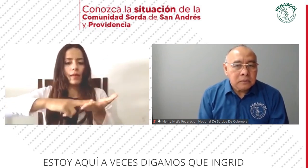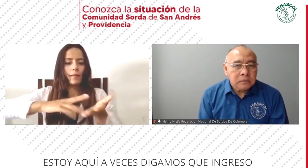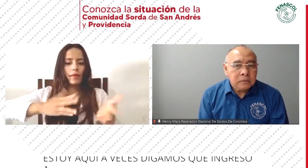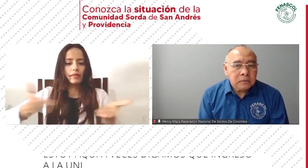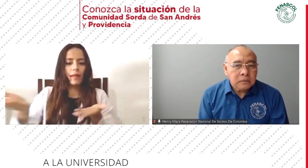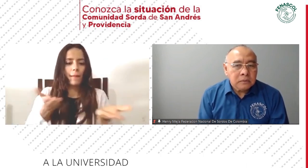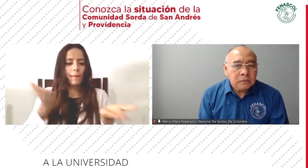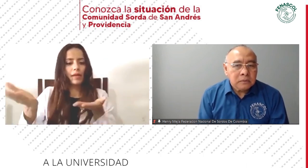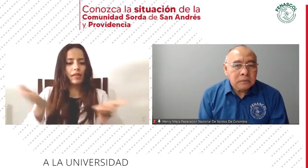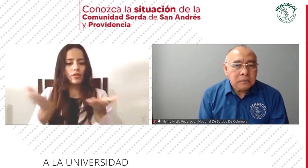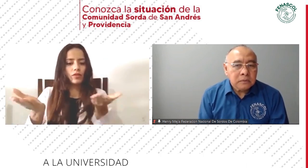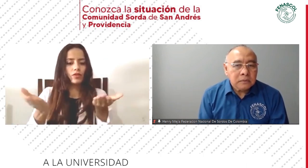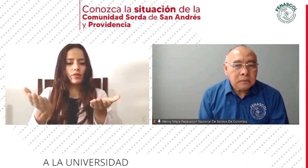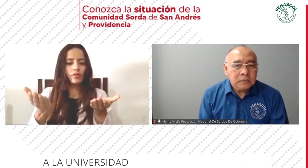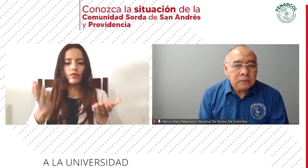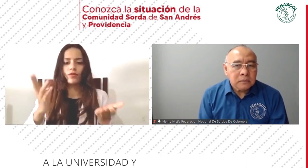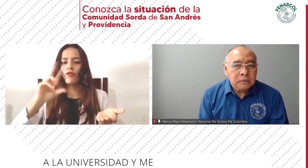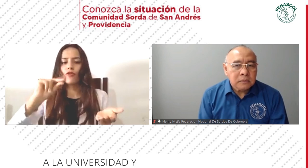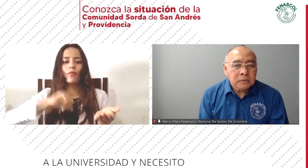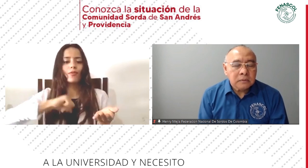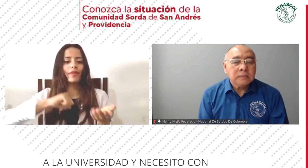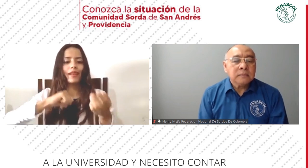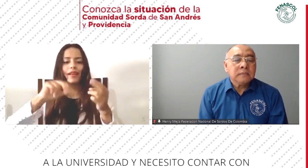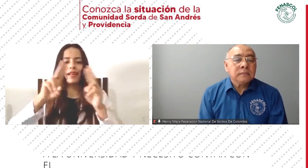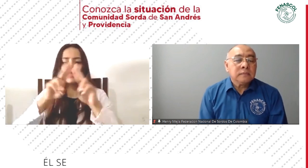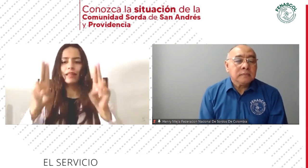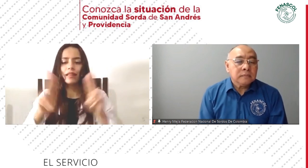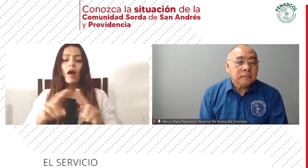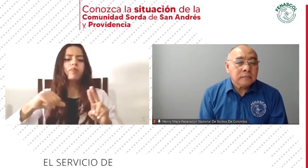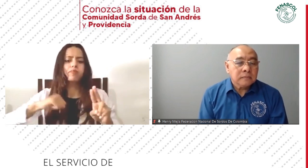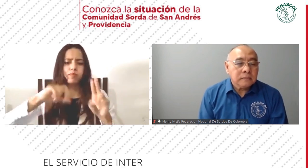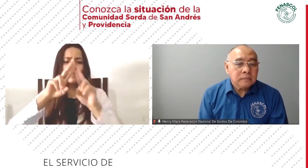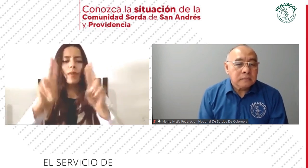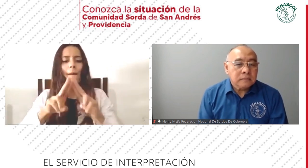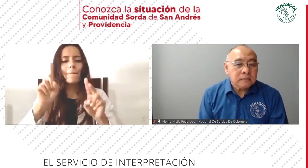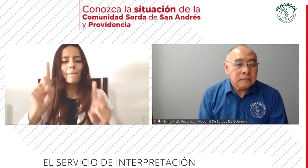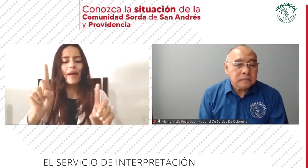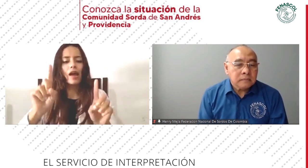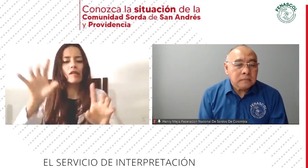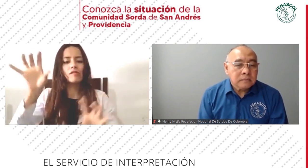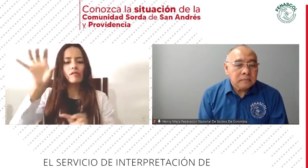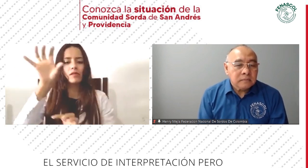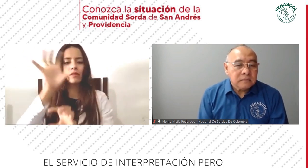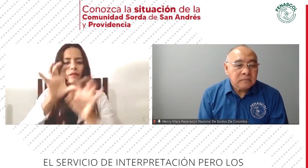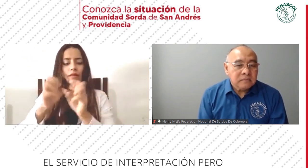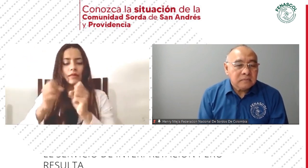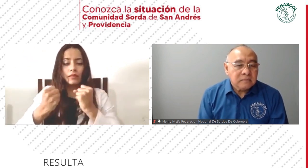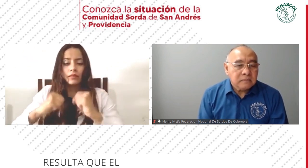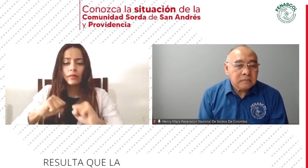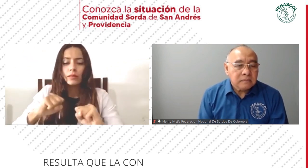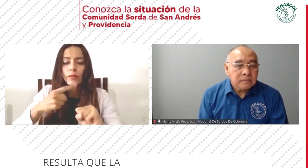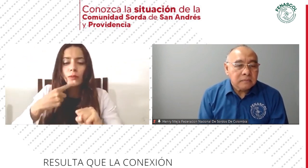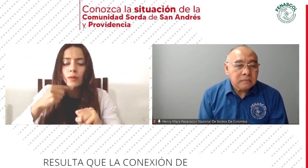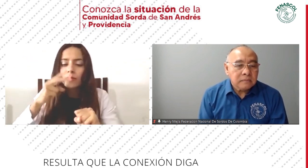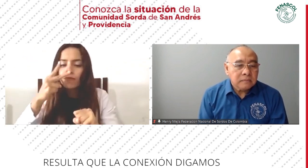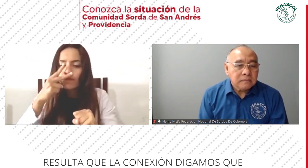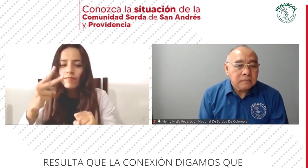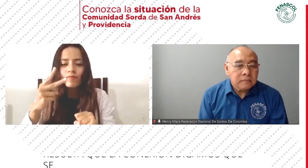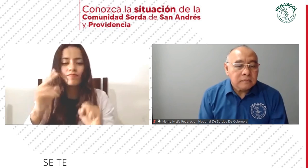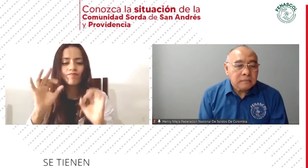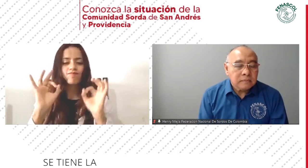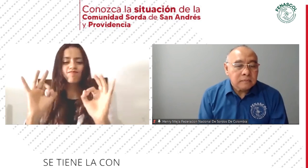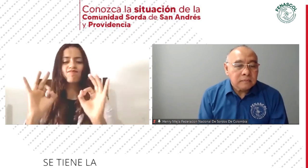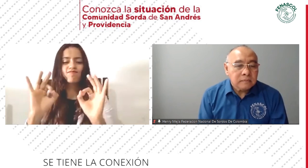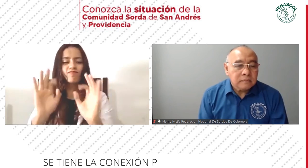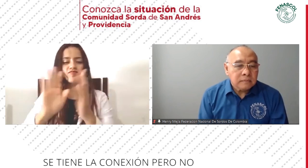ingresó a la universidad y necesito contar con el servicio de interpretación pero resulta que la conexión digamos que se